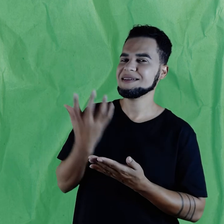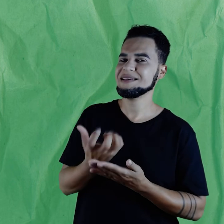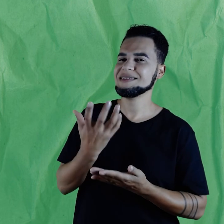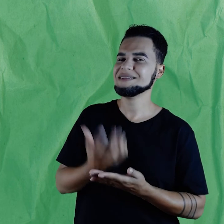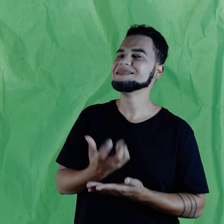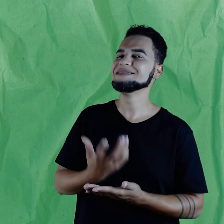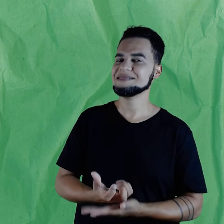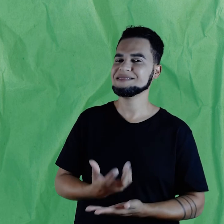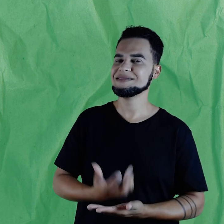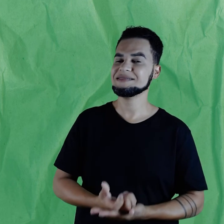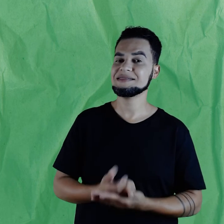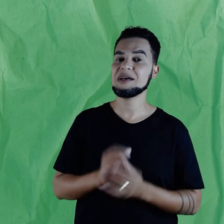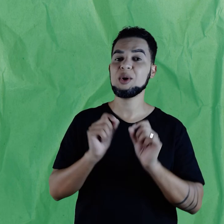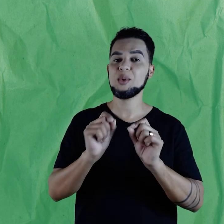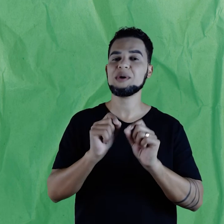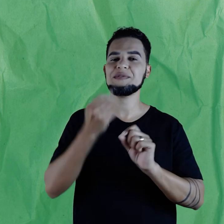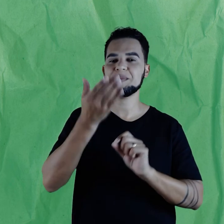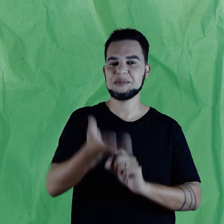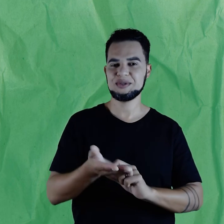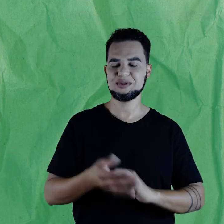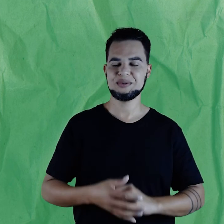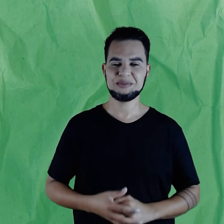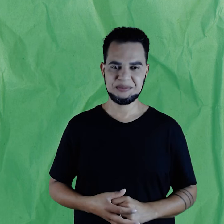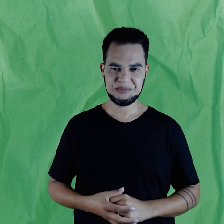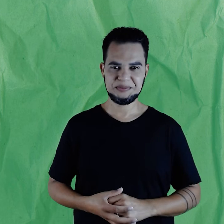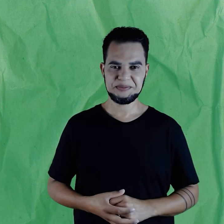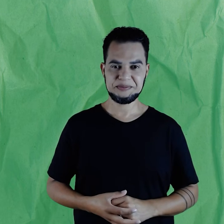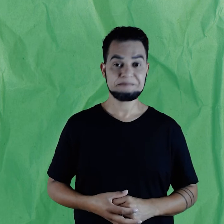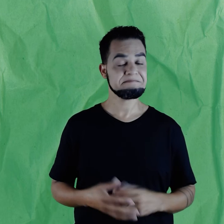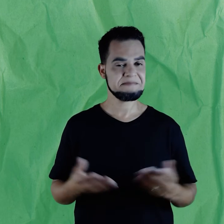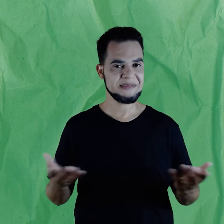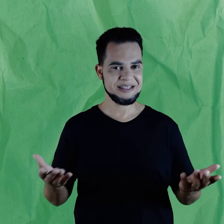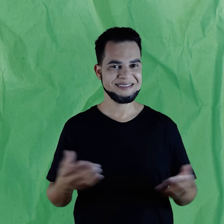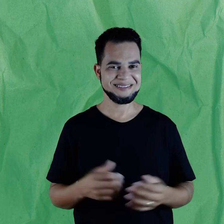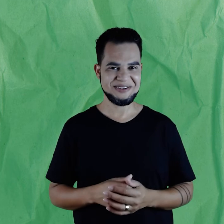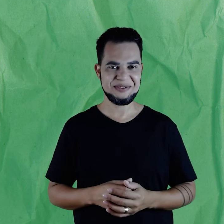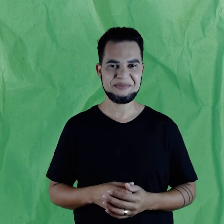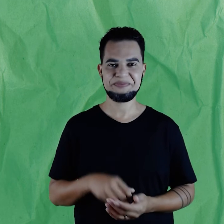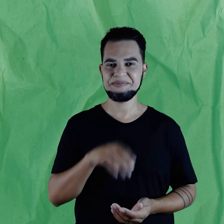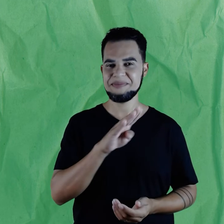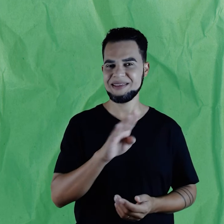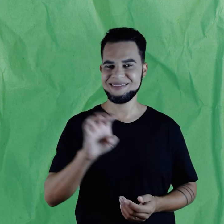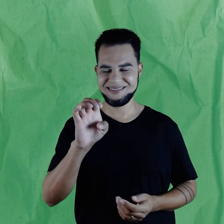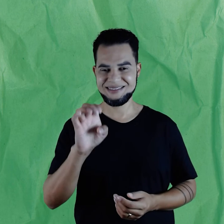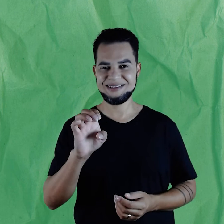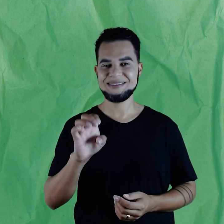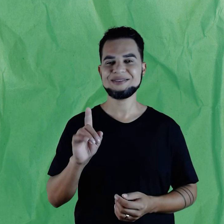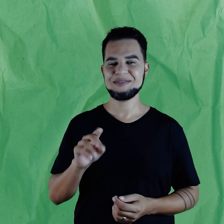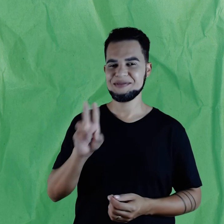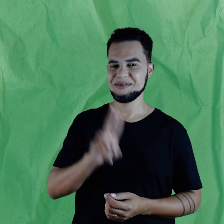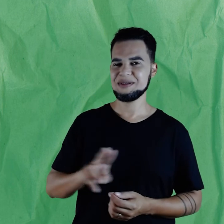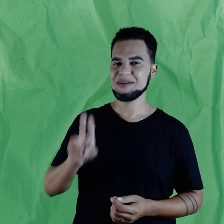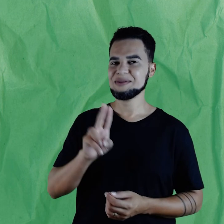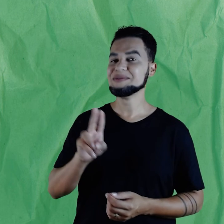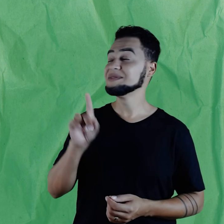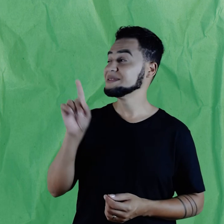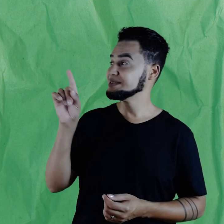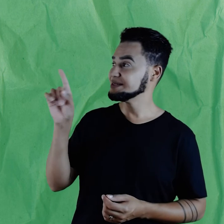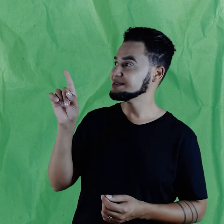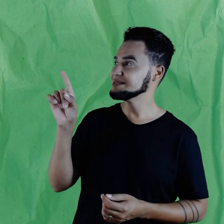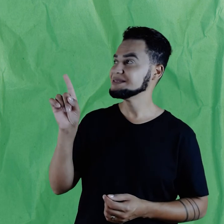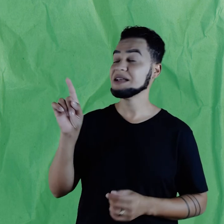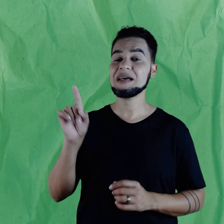na tela aquilo que lhe foi pedido. Tá? Então, o back-end vai cuidar dos bastidores e